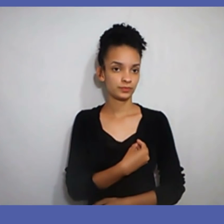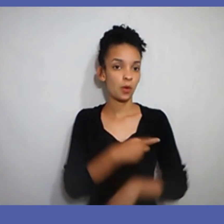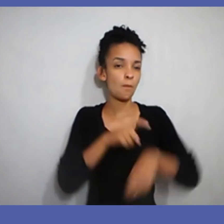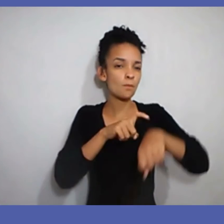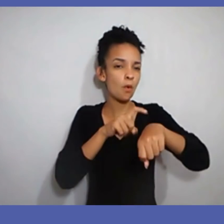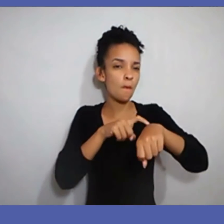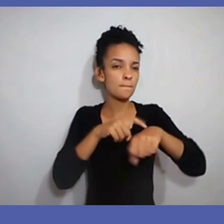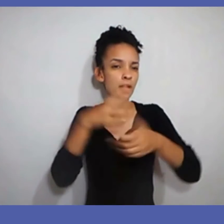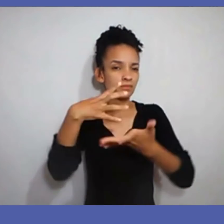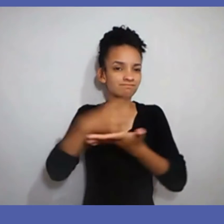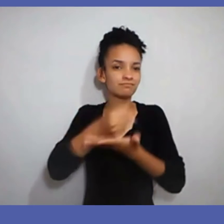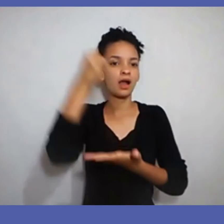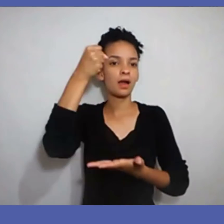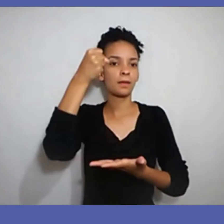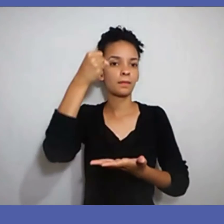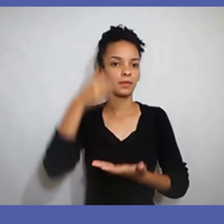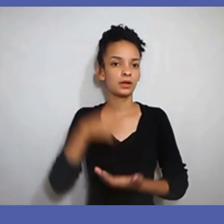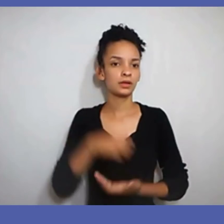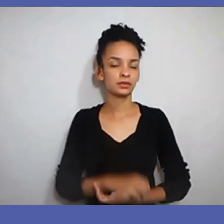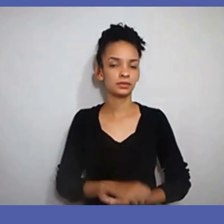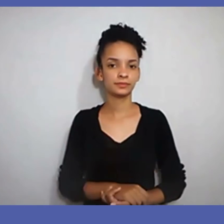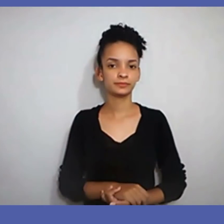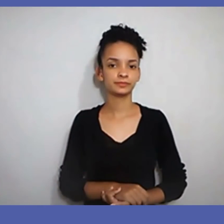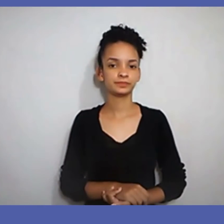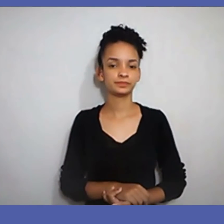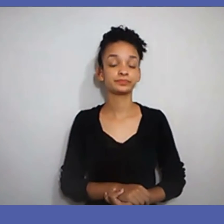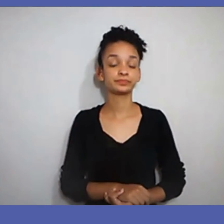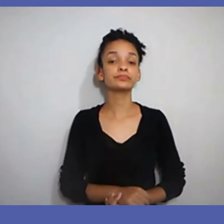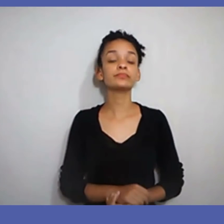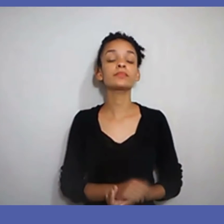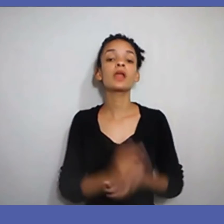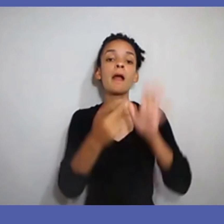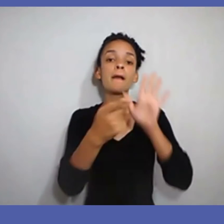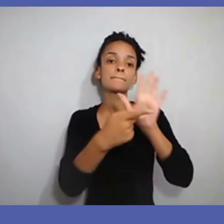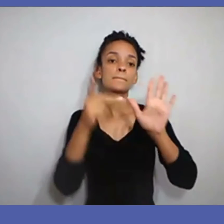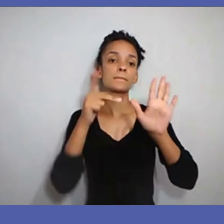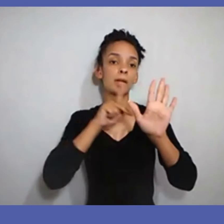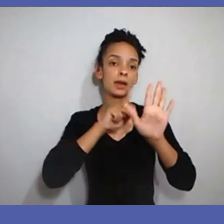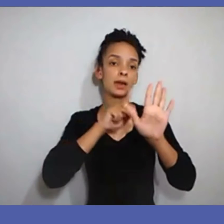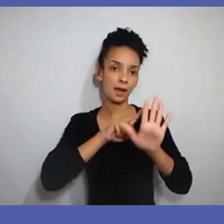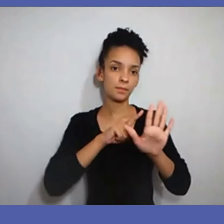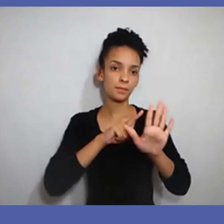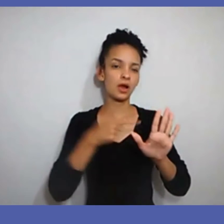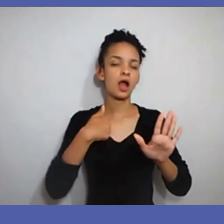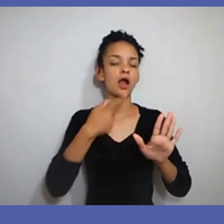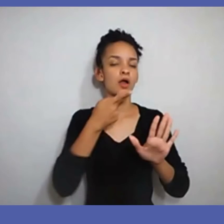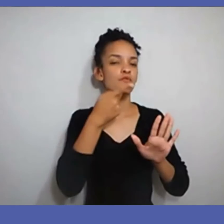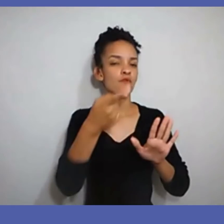parábola seguinte, que eu vou falar na semana que vem, ali tem 10 virgens.